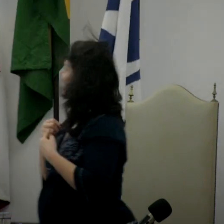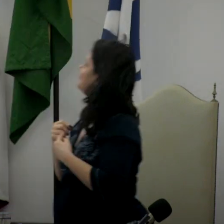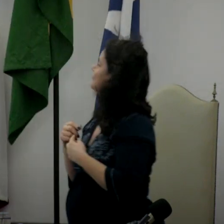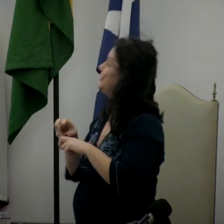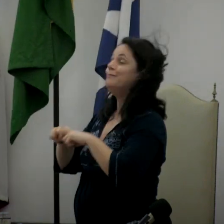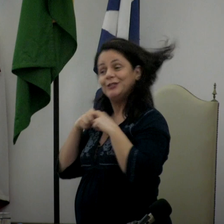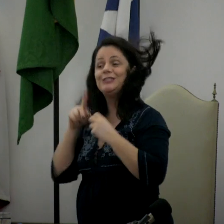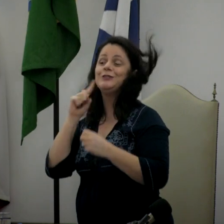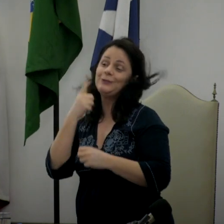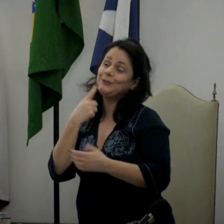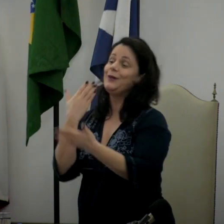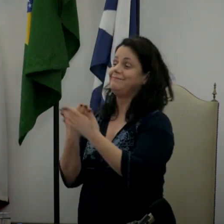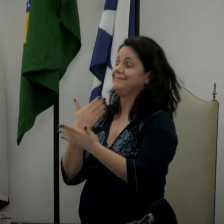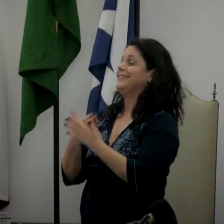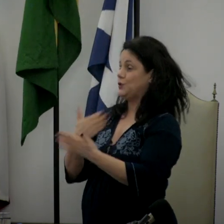alunos.